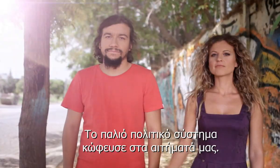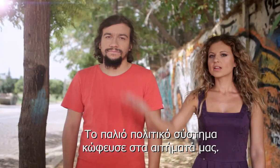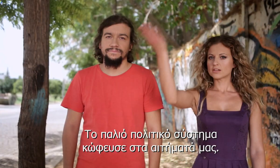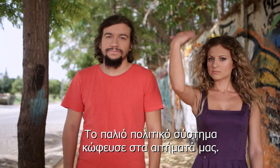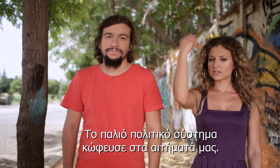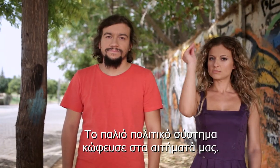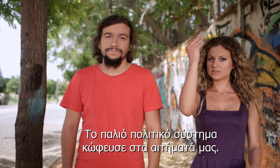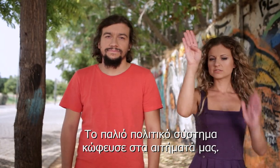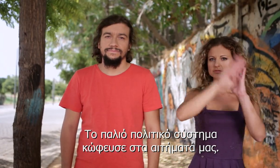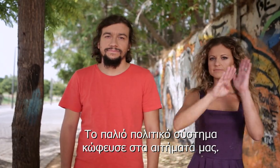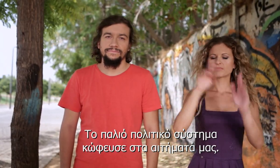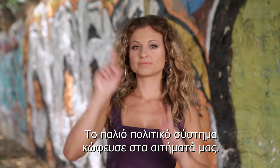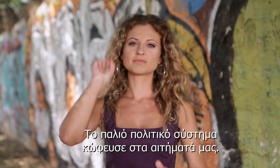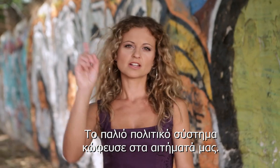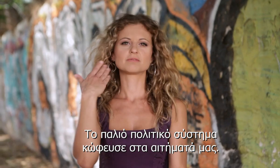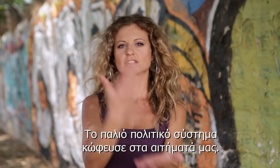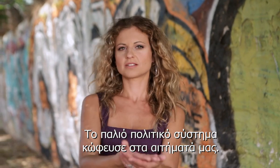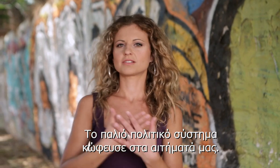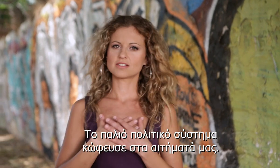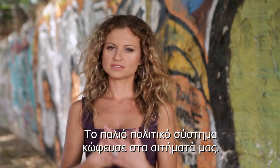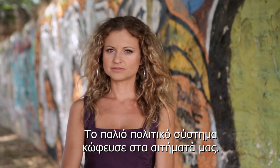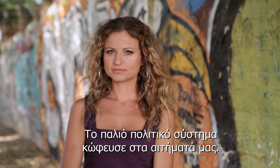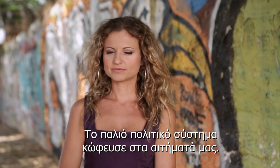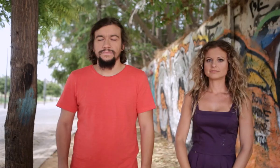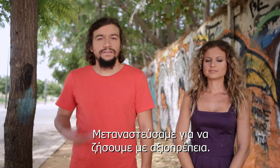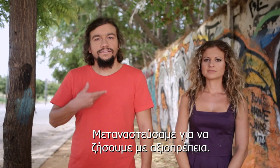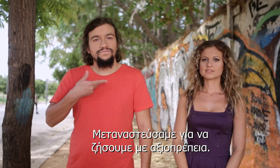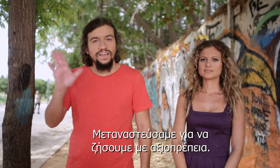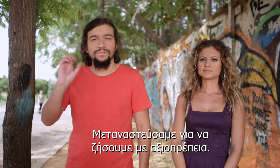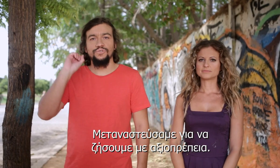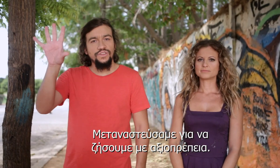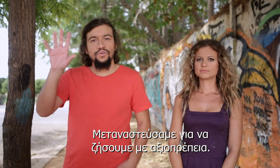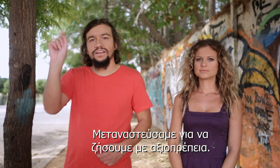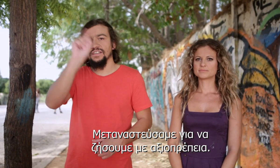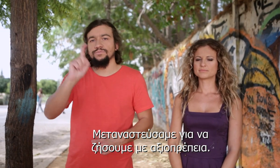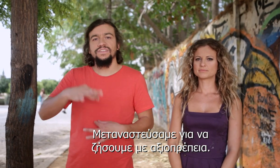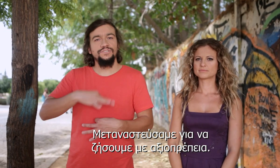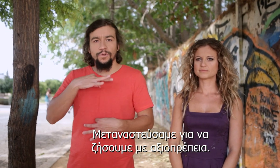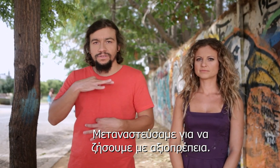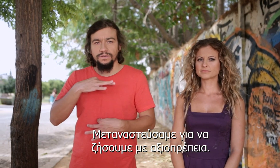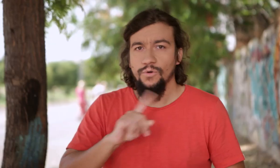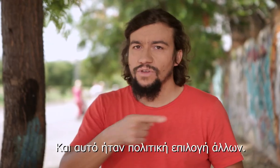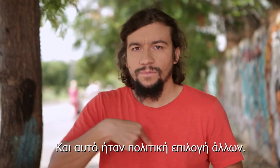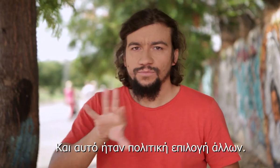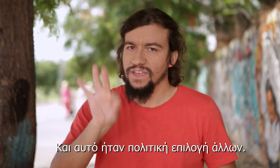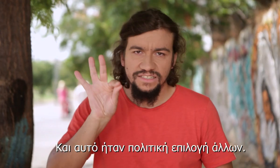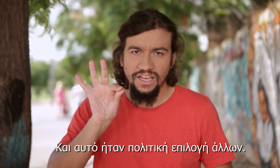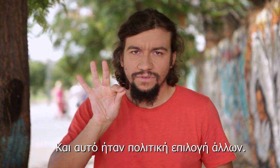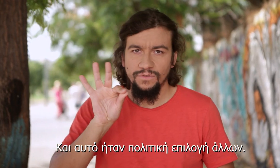το παλιό πολιτικό σύστημα κόφες στα αιτήματά μας μεταναστεύσουμε για να ζήσουμε με αξιοπρέπεια και αυτό ήταν πολιτική